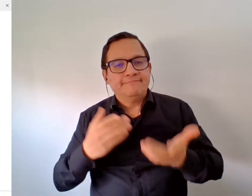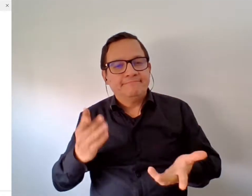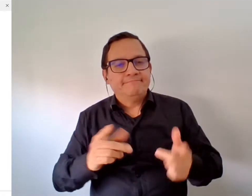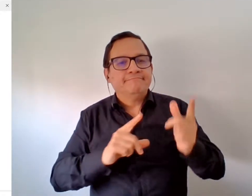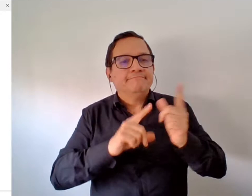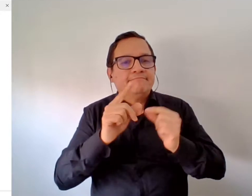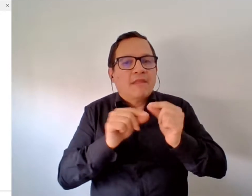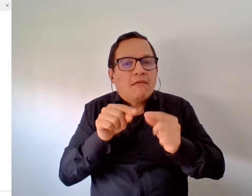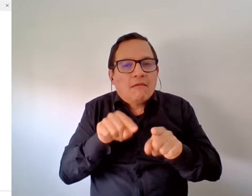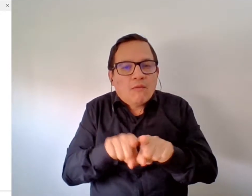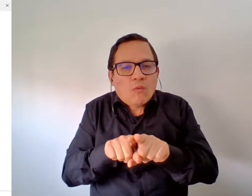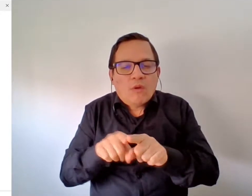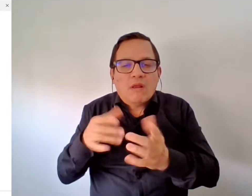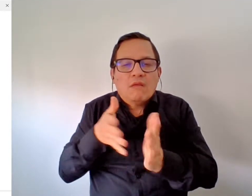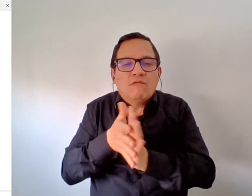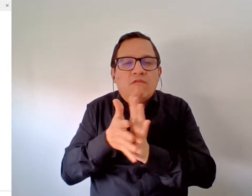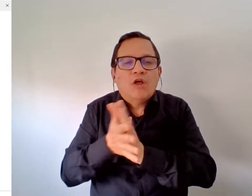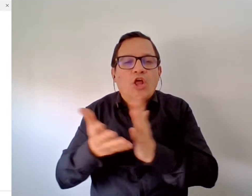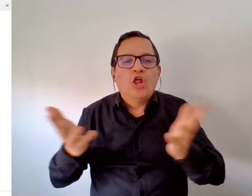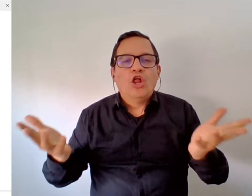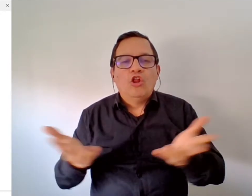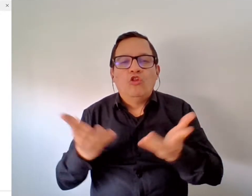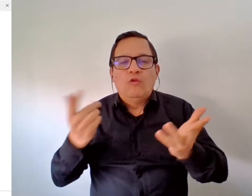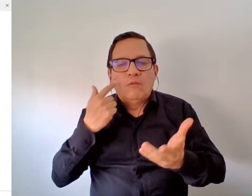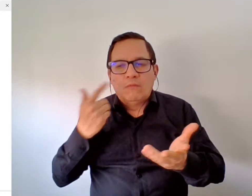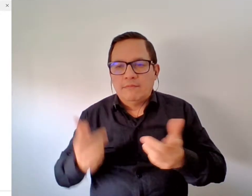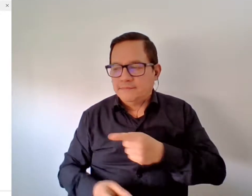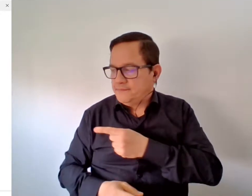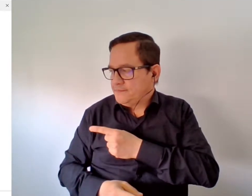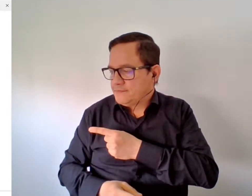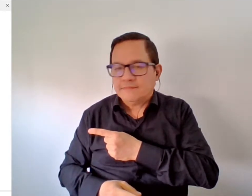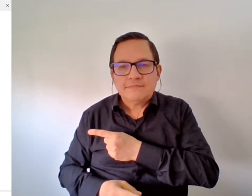Asterisco estos datos se hallan usando.